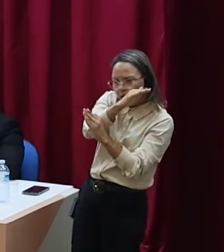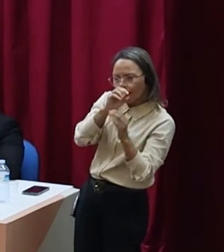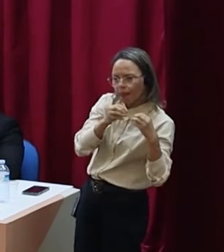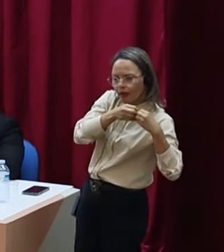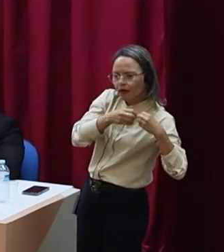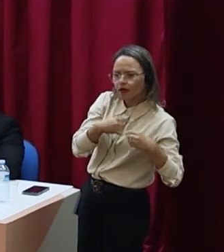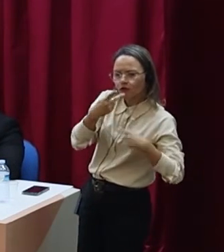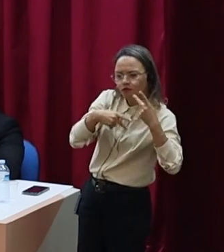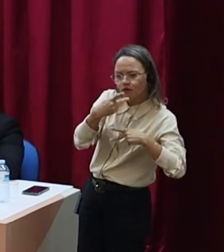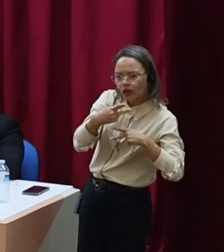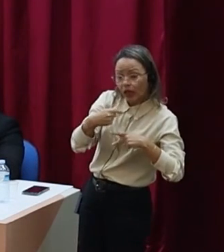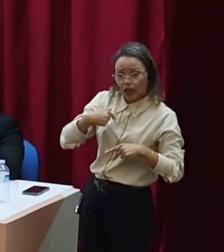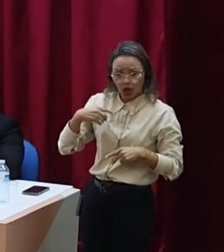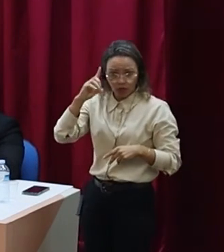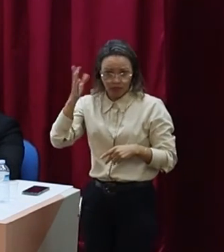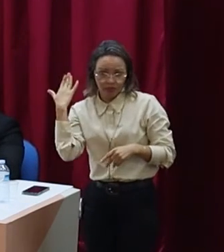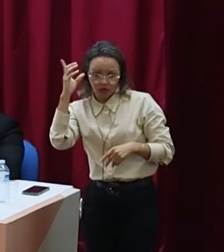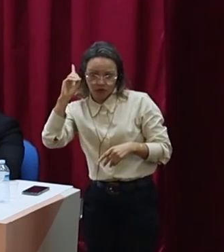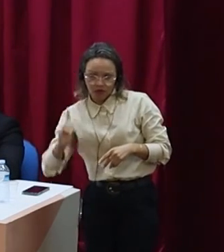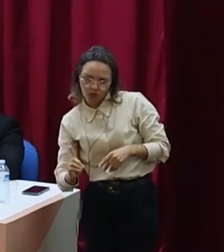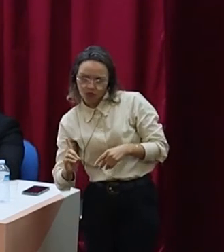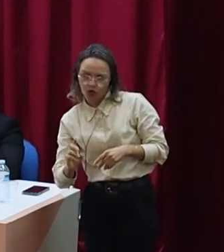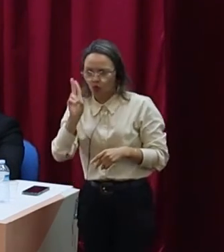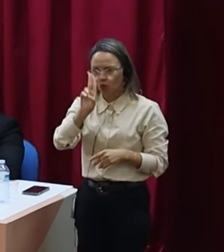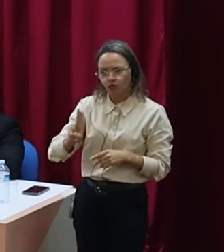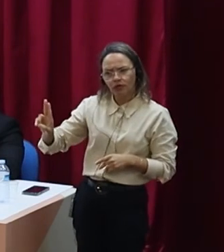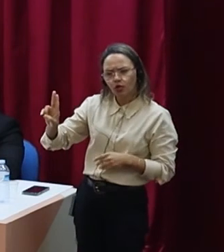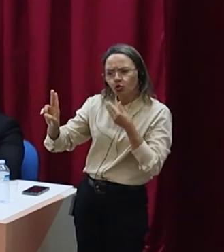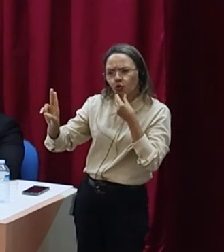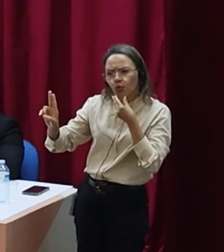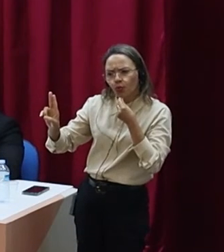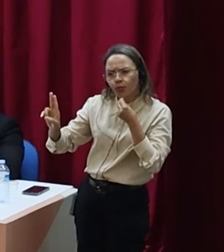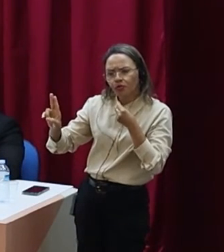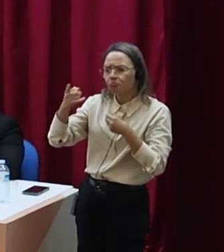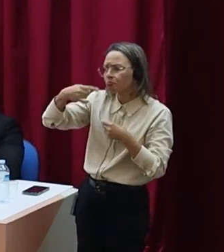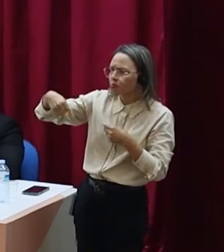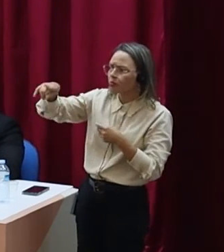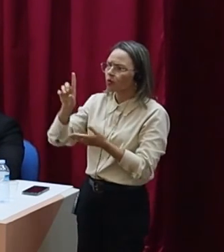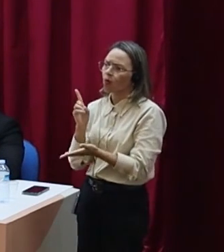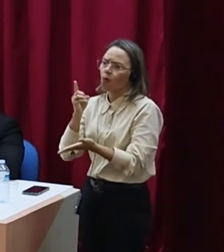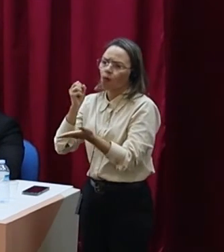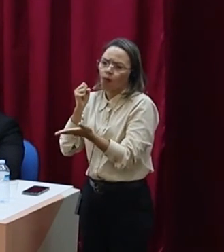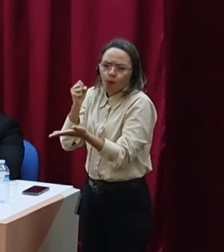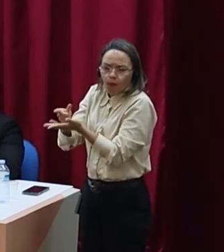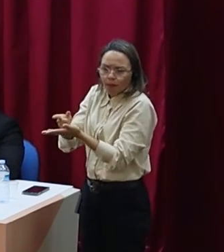universidad y un menino, para cerrar, un menino se fue a comprar carne. Fue y